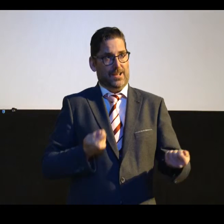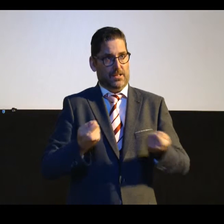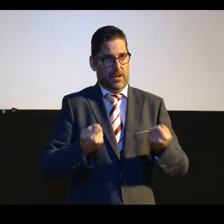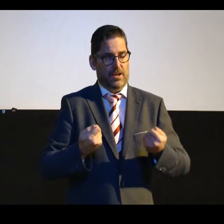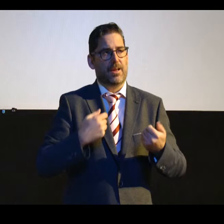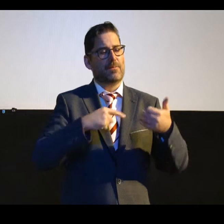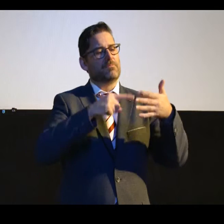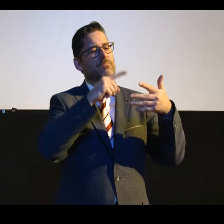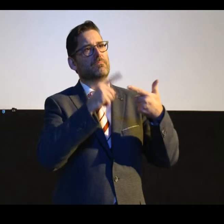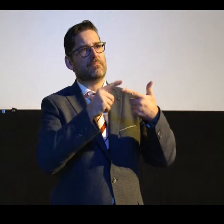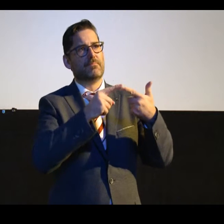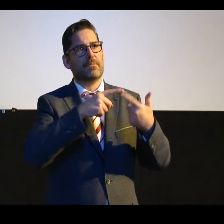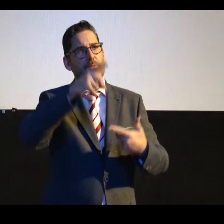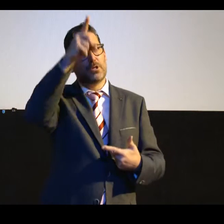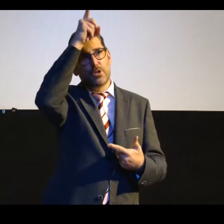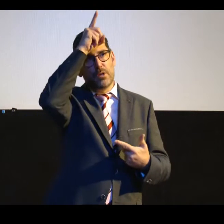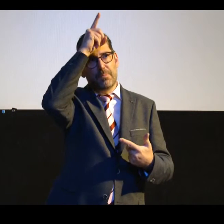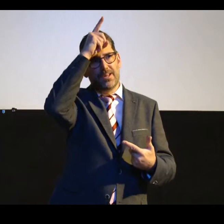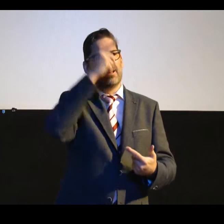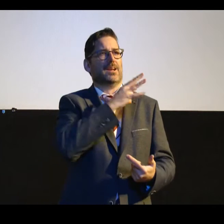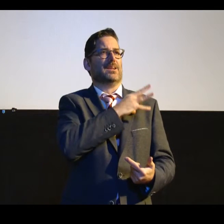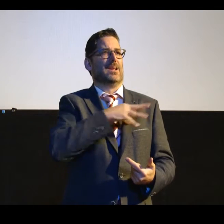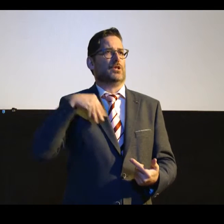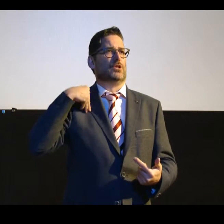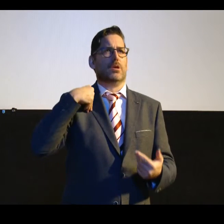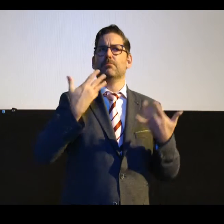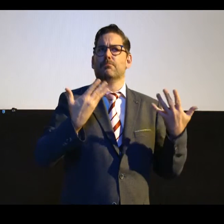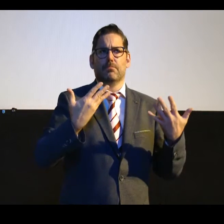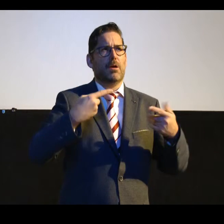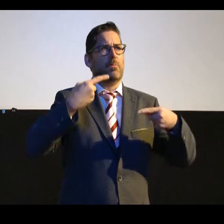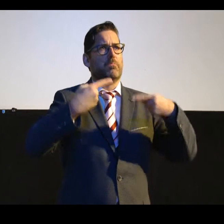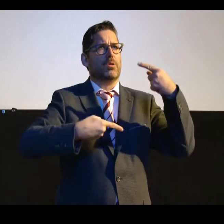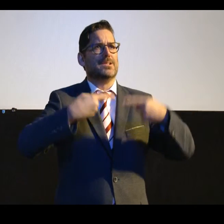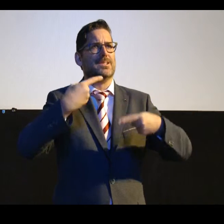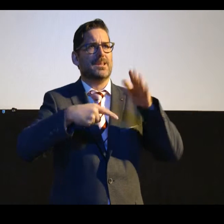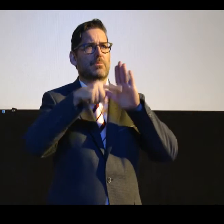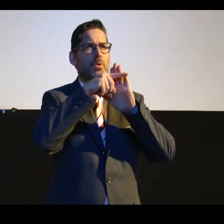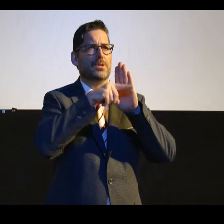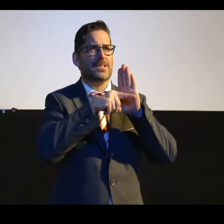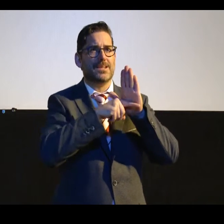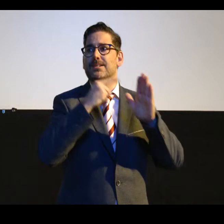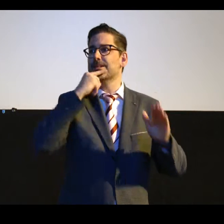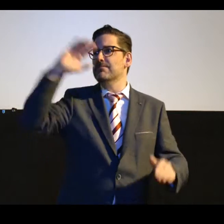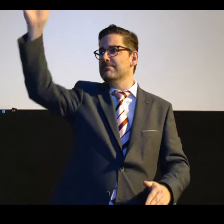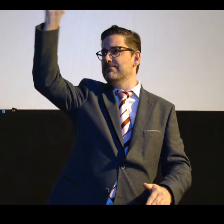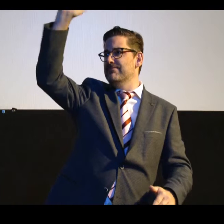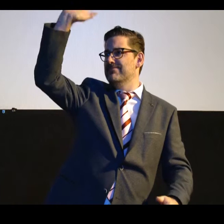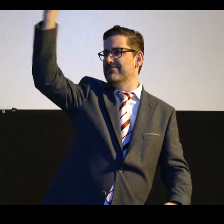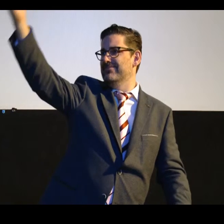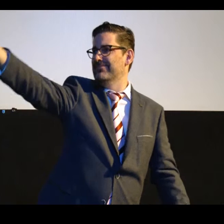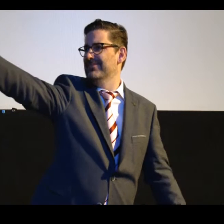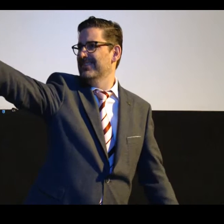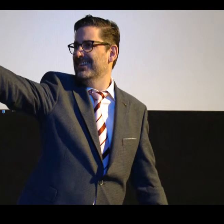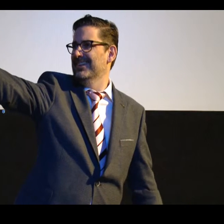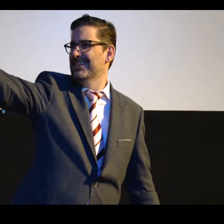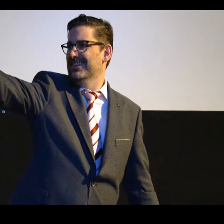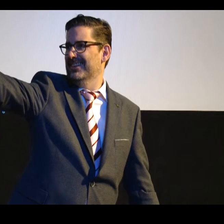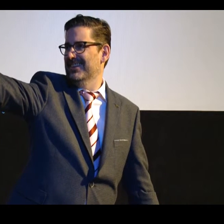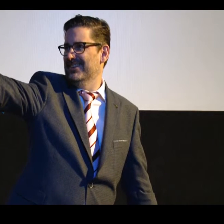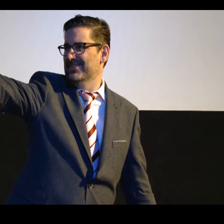Y esto posibilita el trabajo continuo de la Junta Directiva. En primer lugar, desde Alemania nos acompaña también